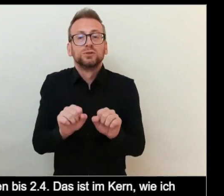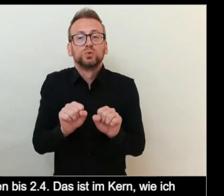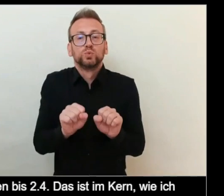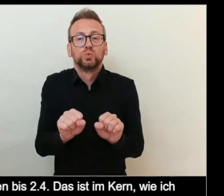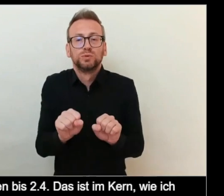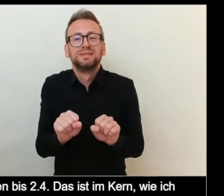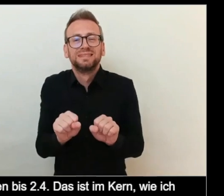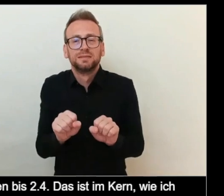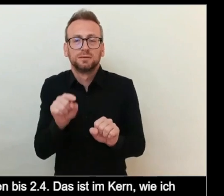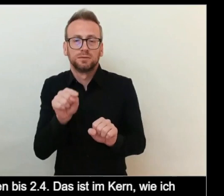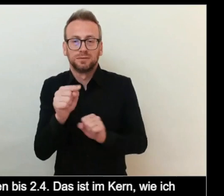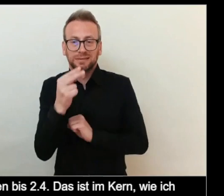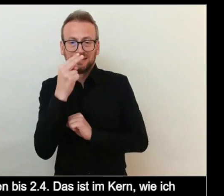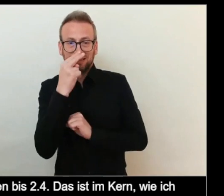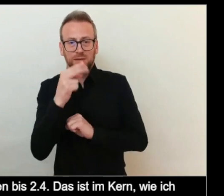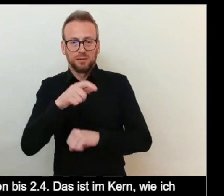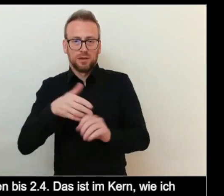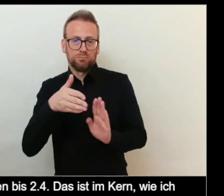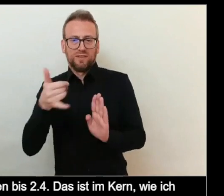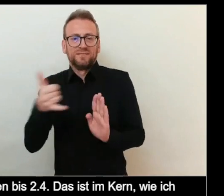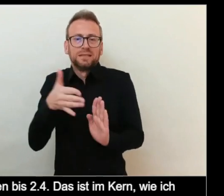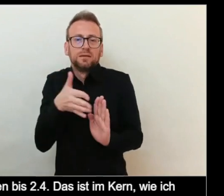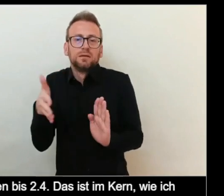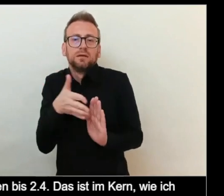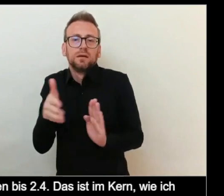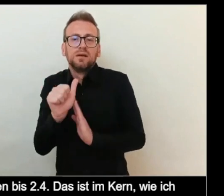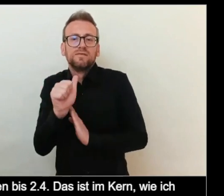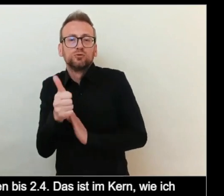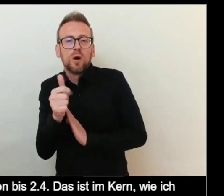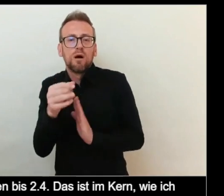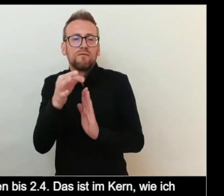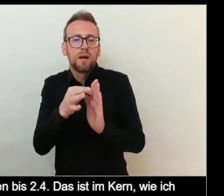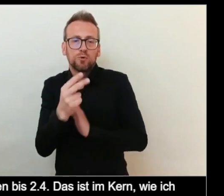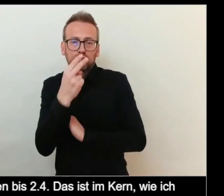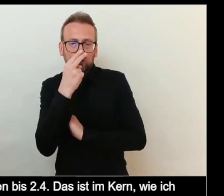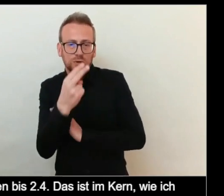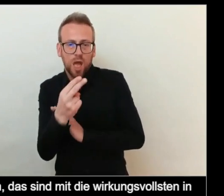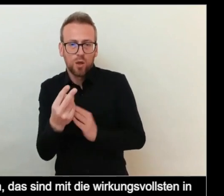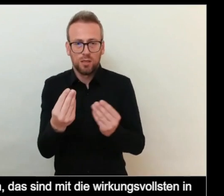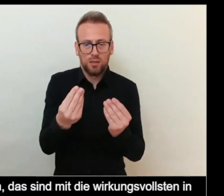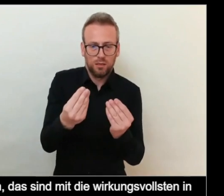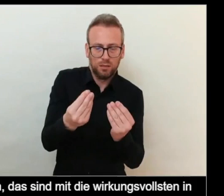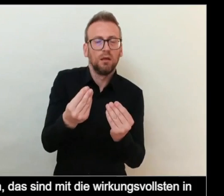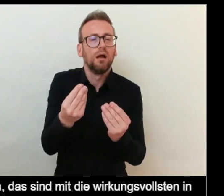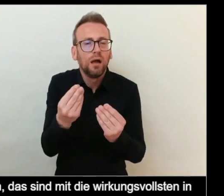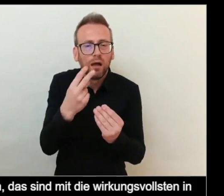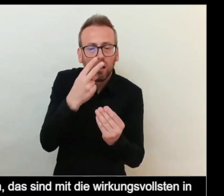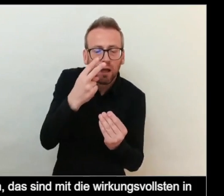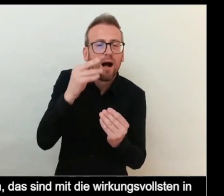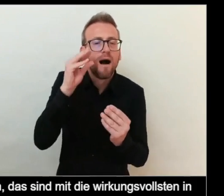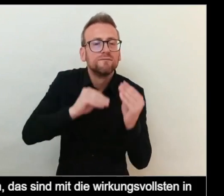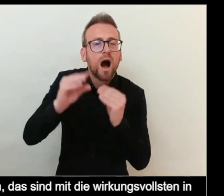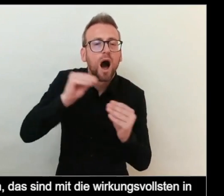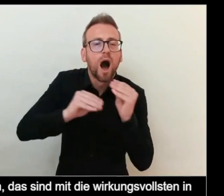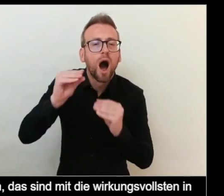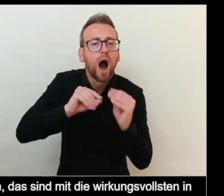es überhaupt rechtssicher kann. Das ist ja das eigentliche Problem, ist ja, dass wir zum einen eine formelle, also